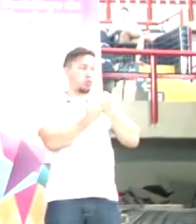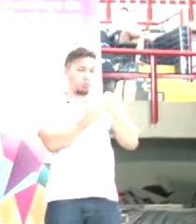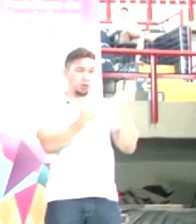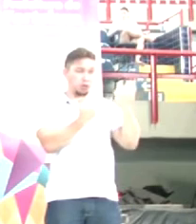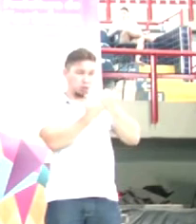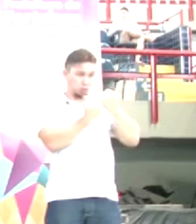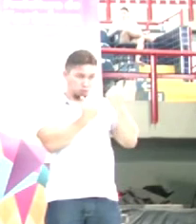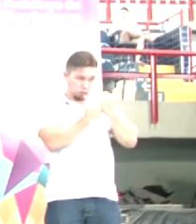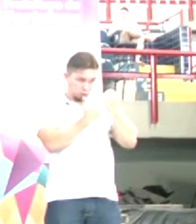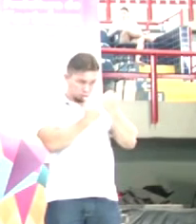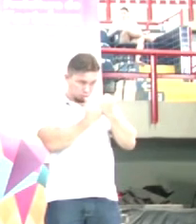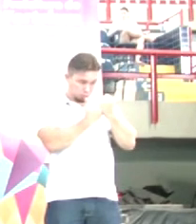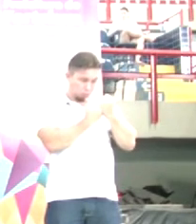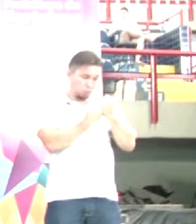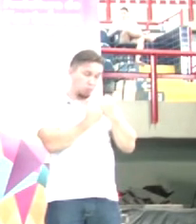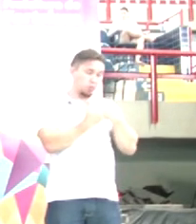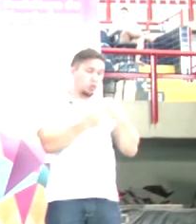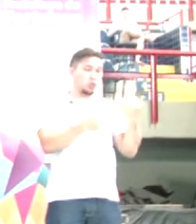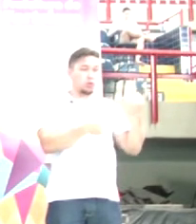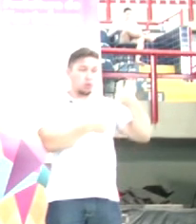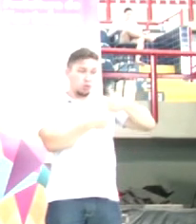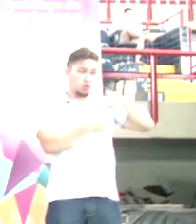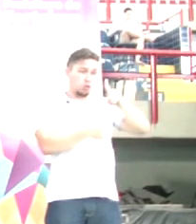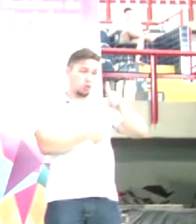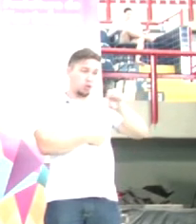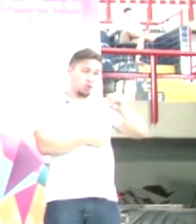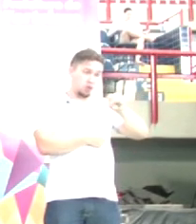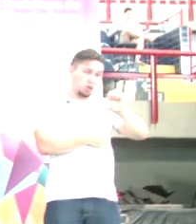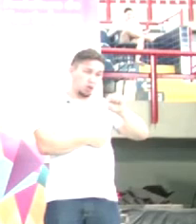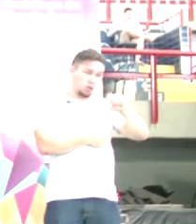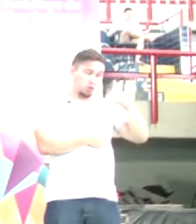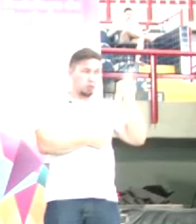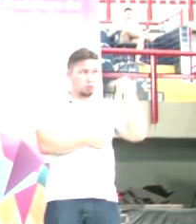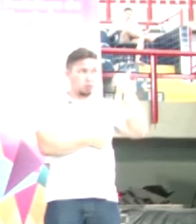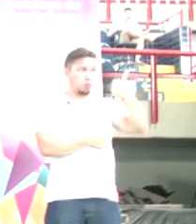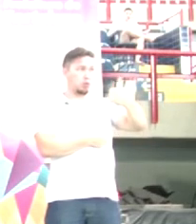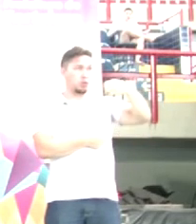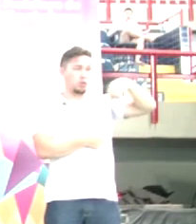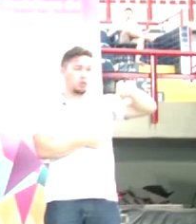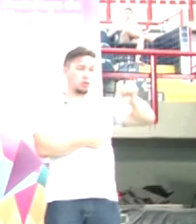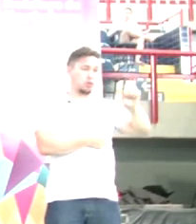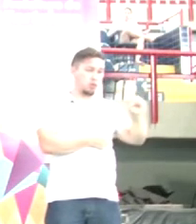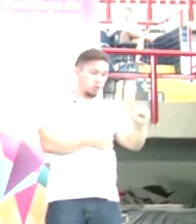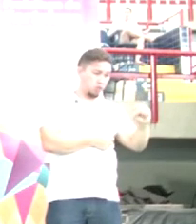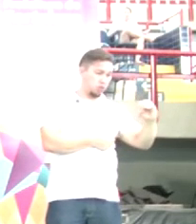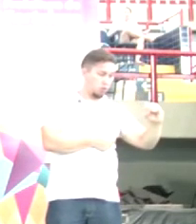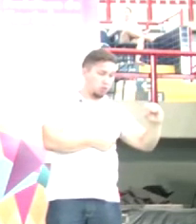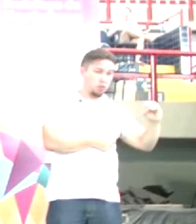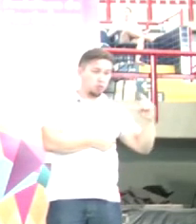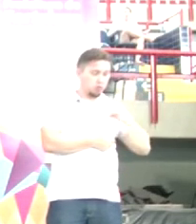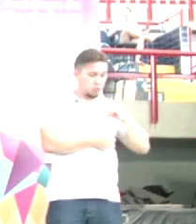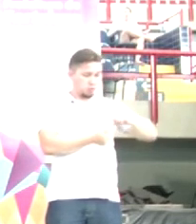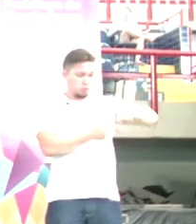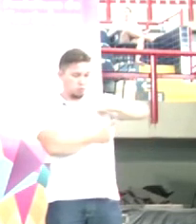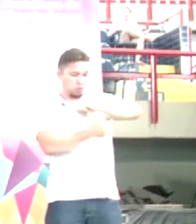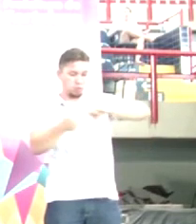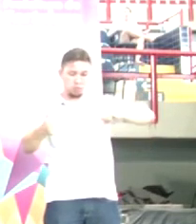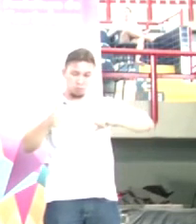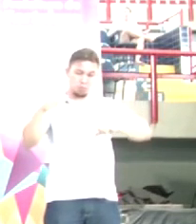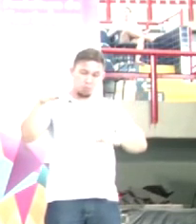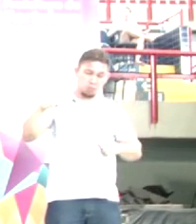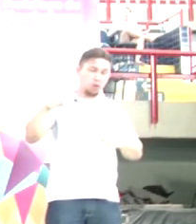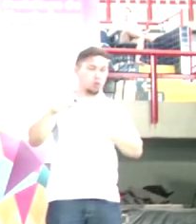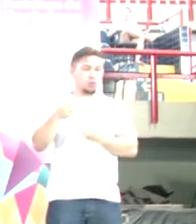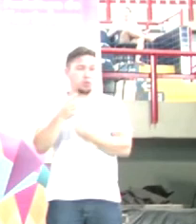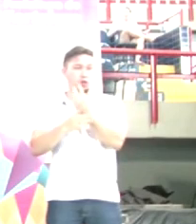diesel usado nos anos de 1980 por aquele difundido em